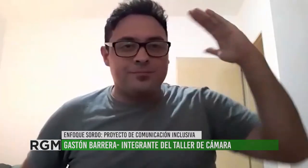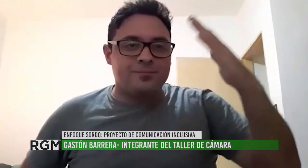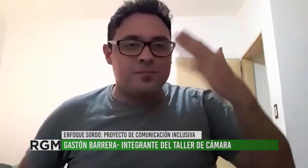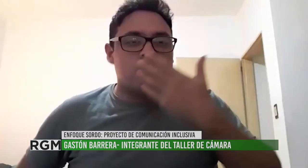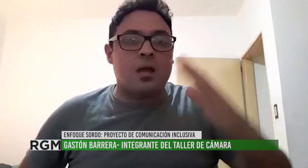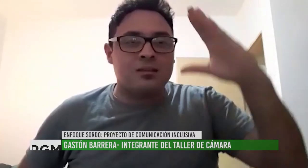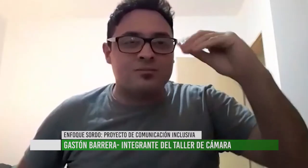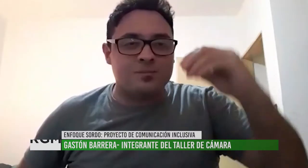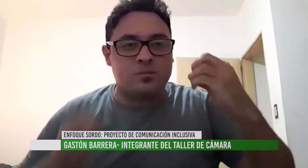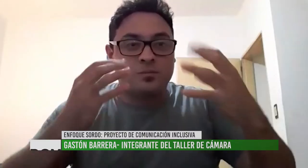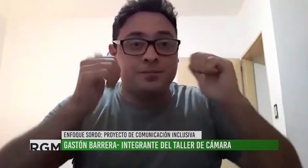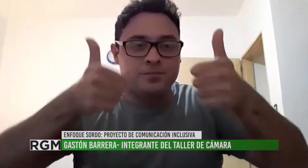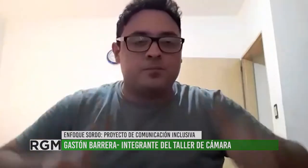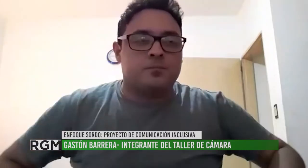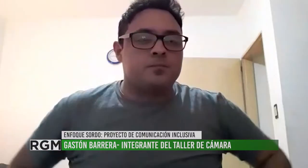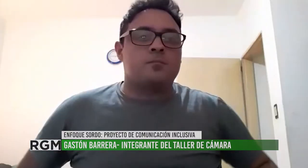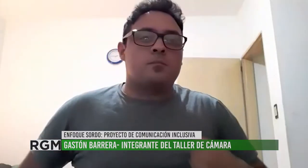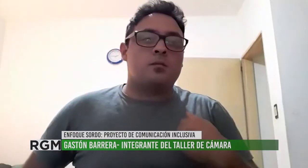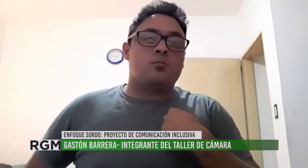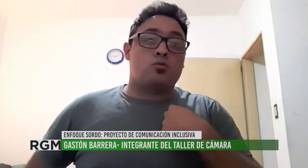Hola a todos, buenas noches, ¿cómo están?